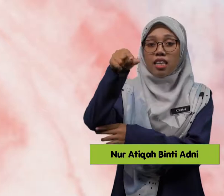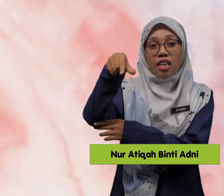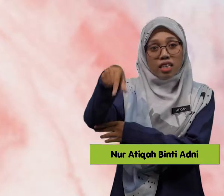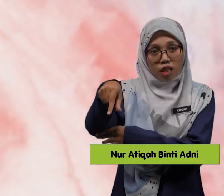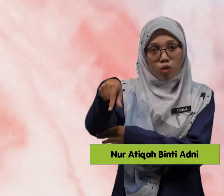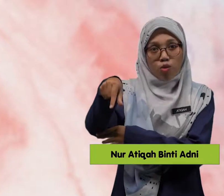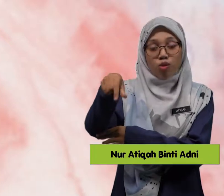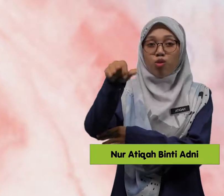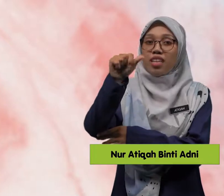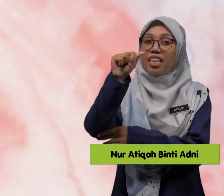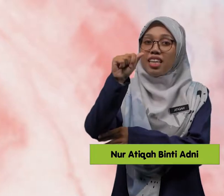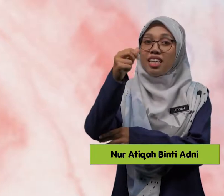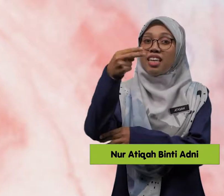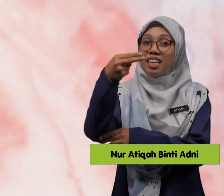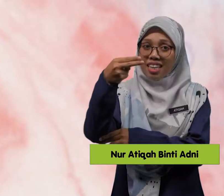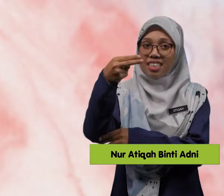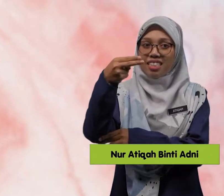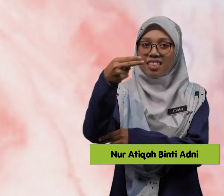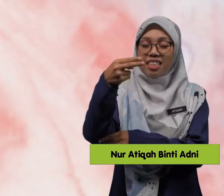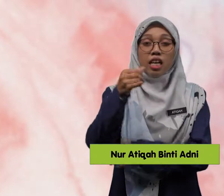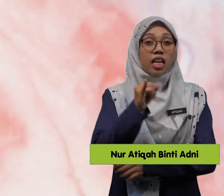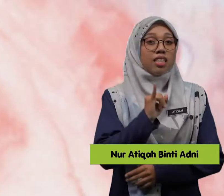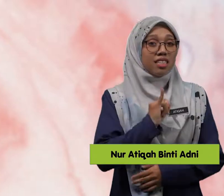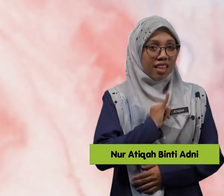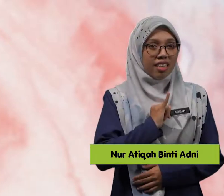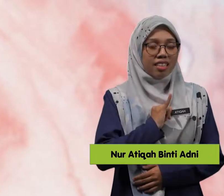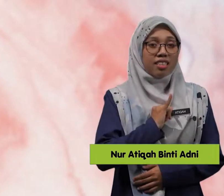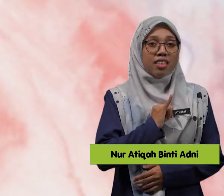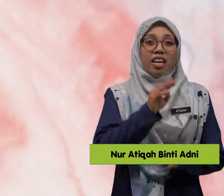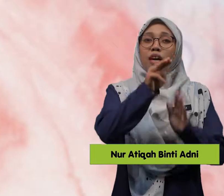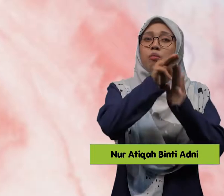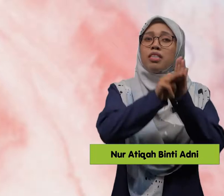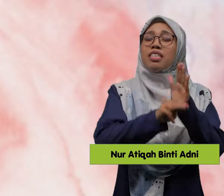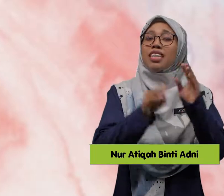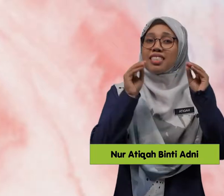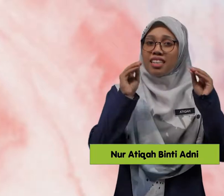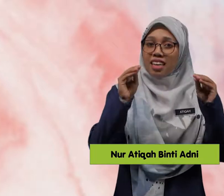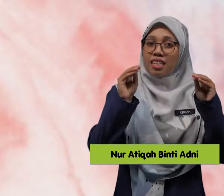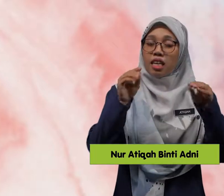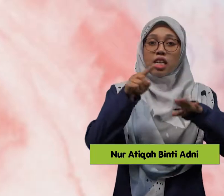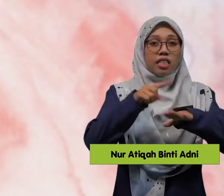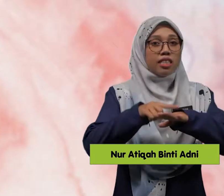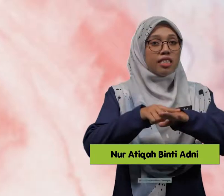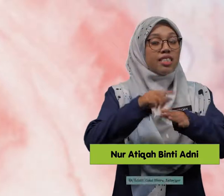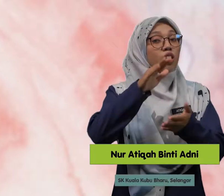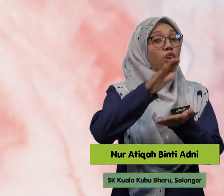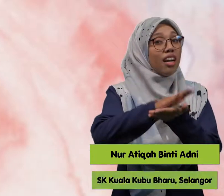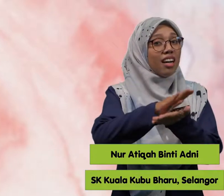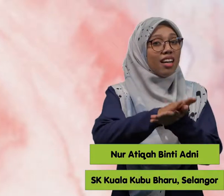edit2 ekseizz saya mengajar di sekolah